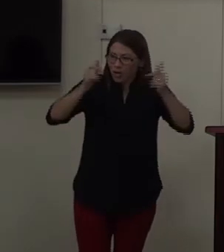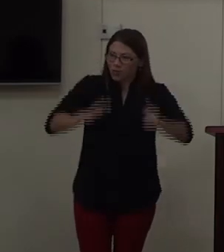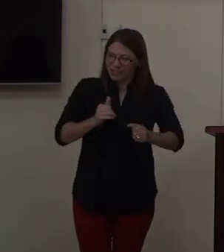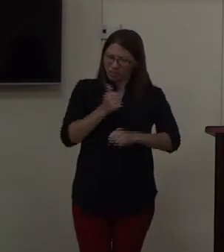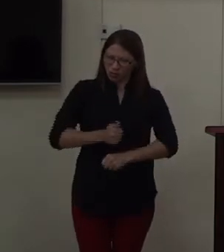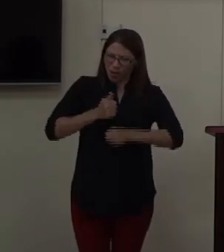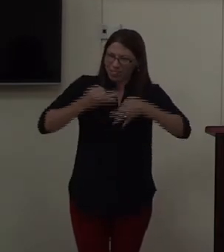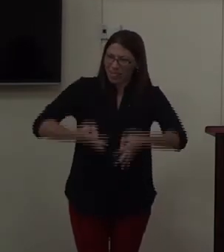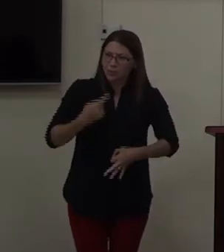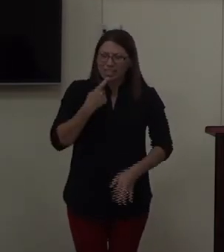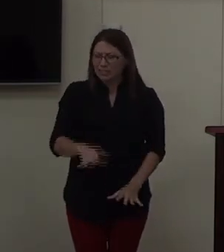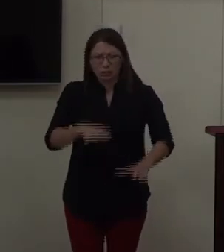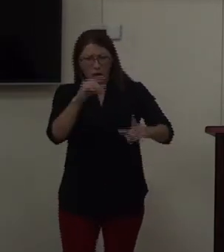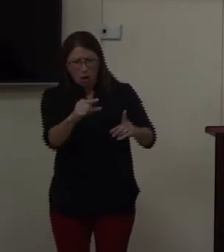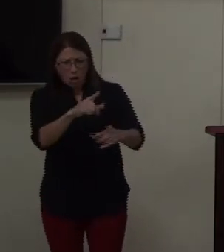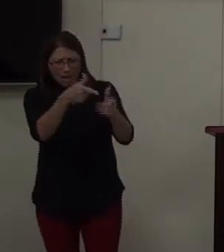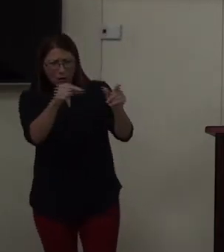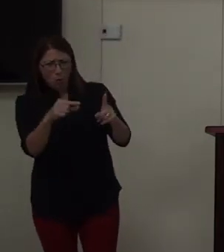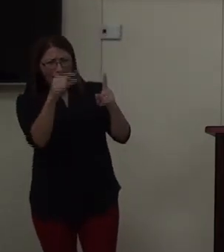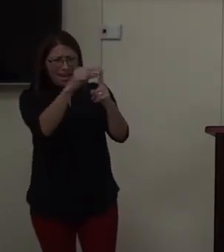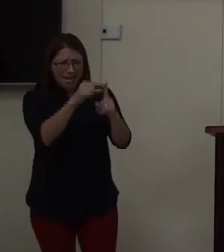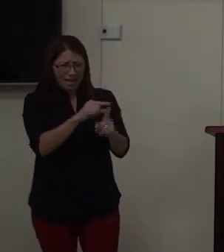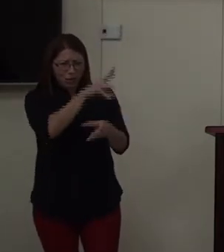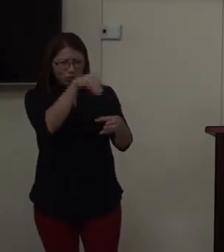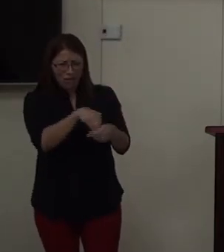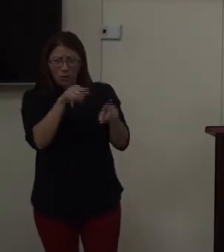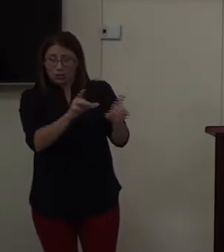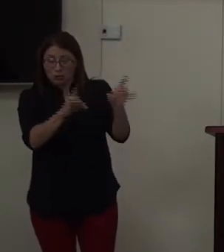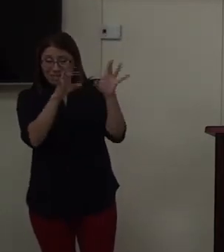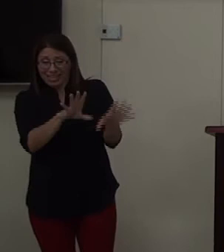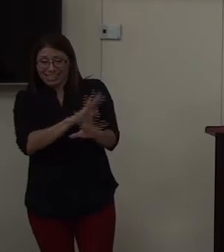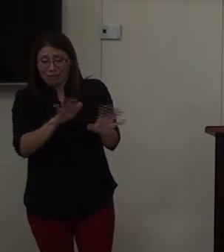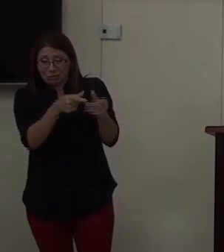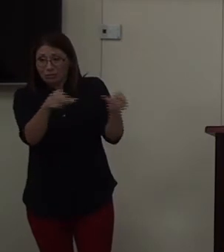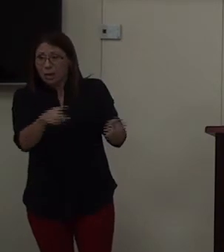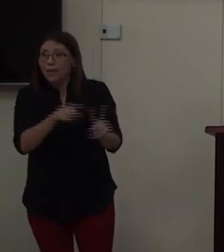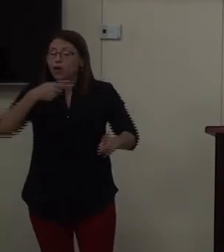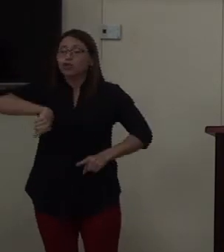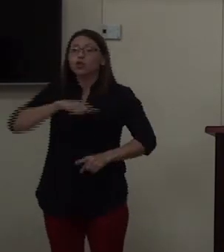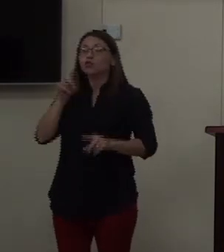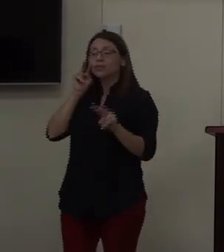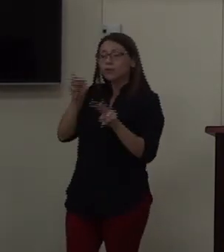decimos, esto es una aberración, es un monstruo gramatical, etcétera, pero no estamos viendo la parte